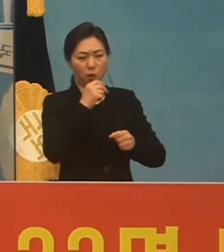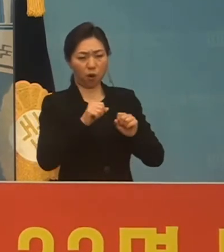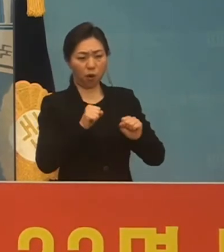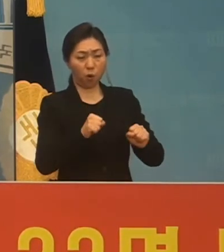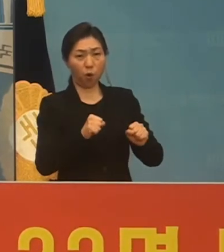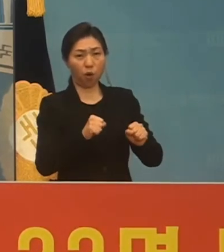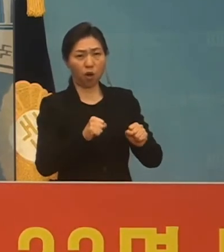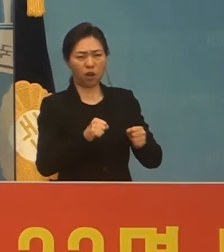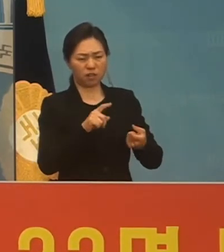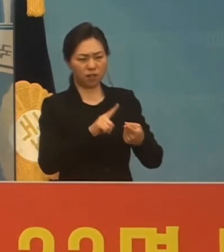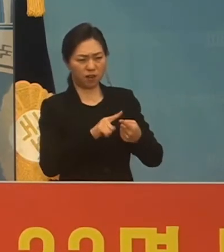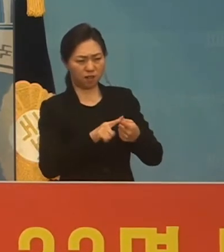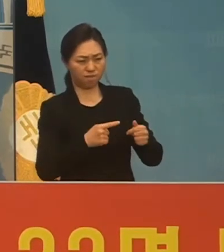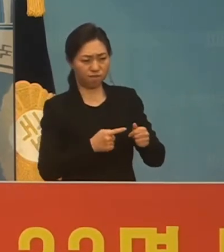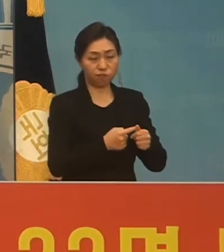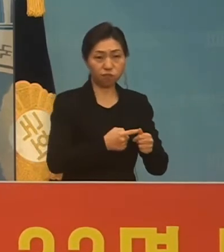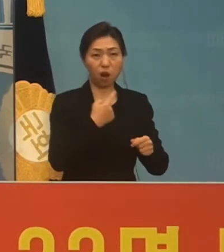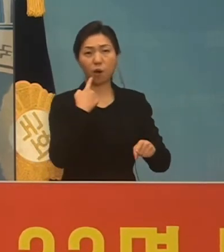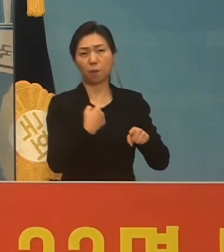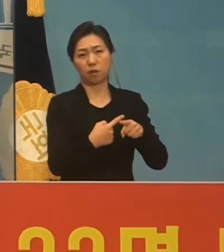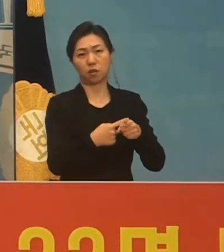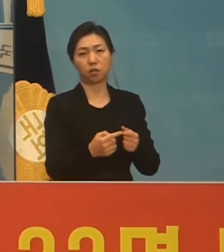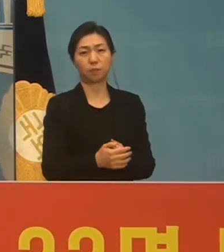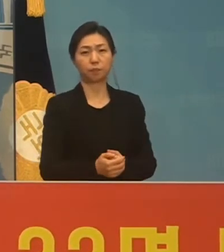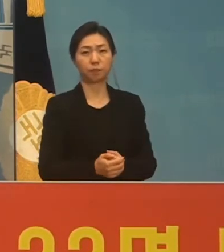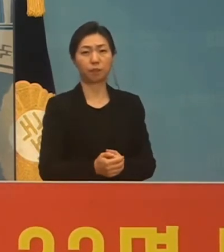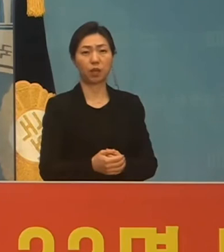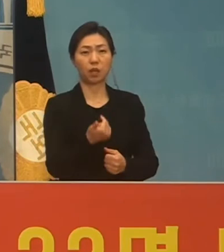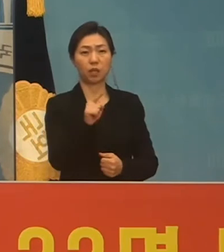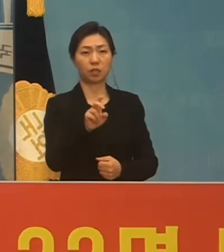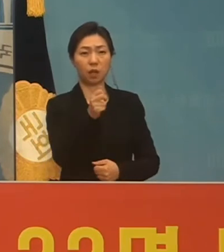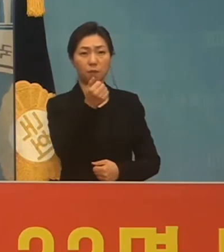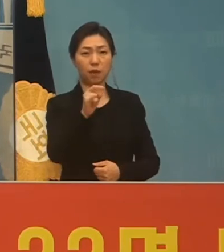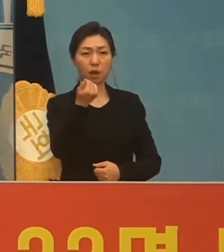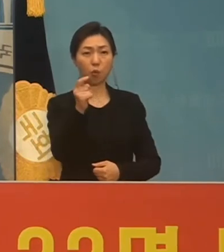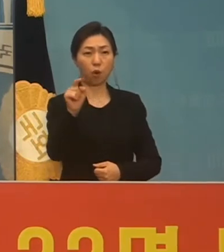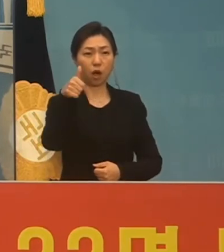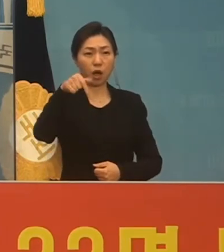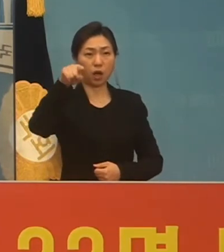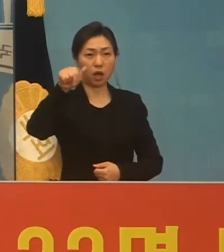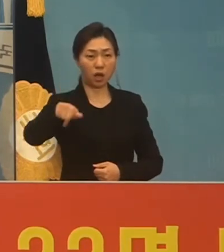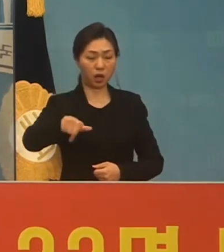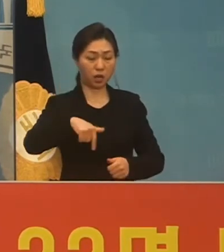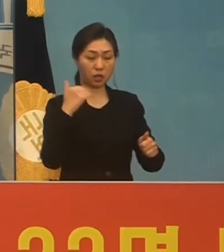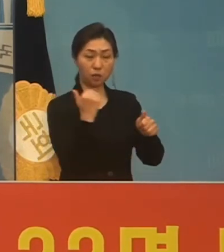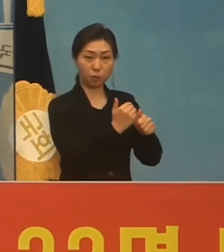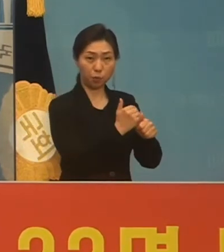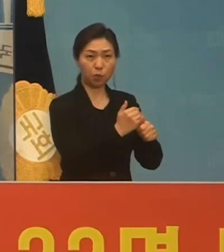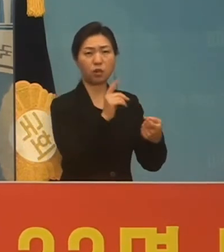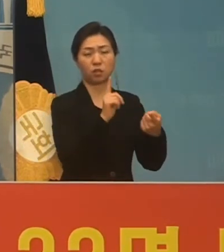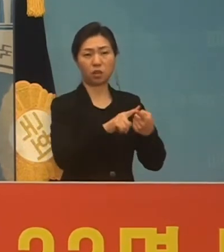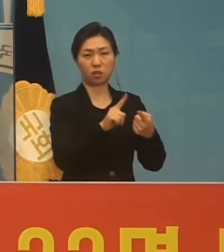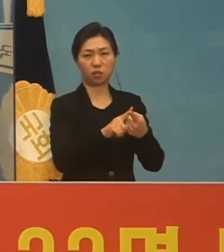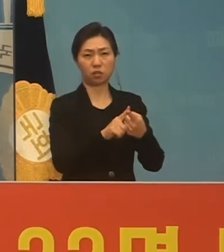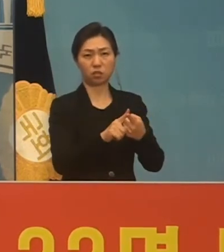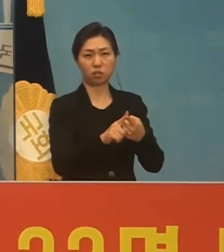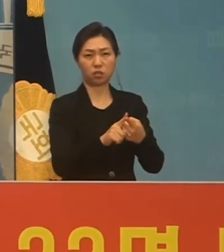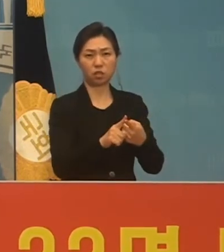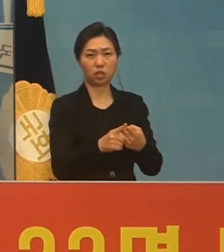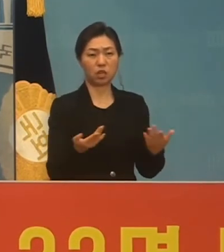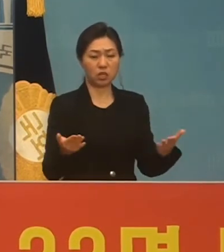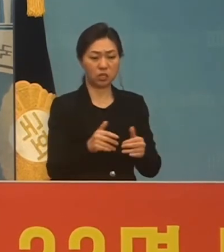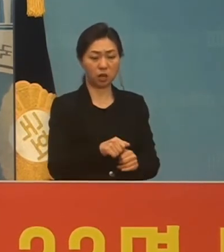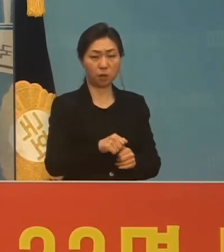있습니다. 남해화학 집단 해고 노동자들은 이미 지난 10월 근로자 지위 확인 소송